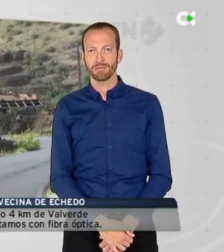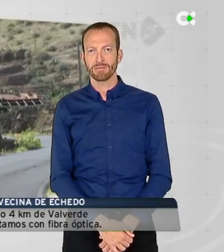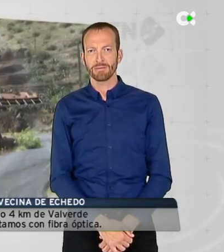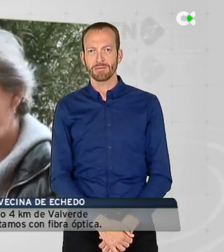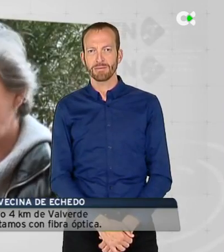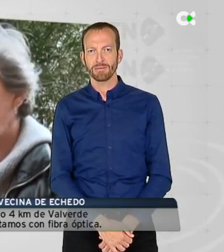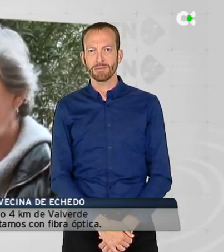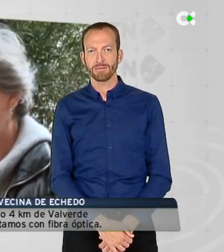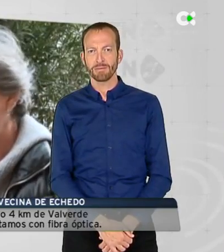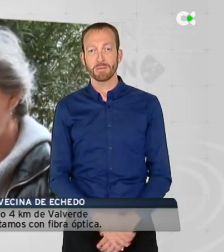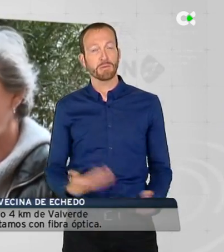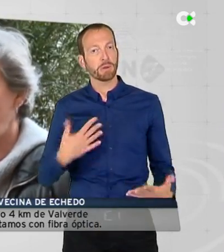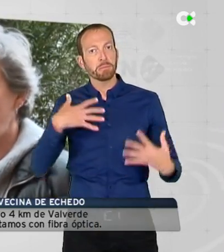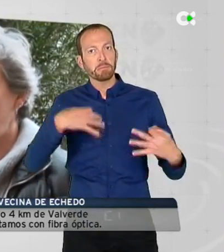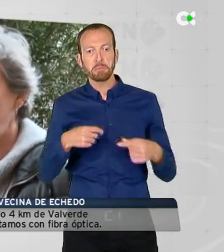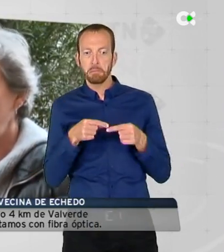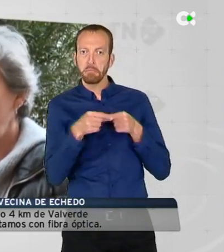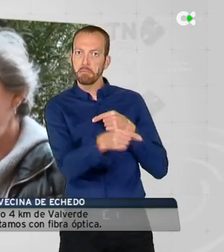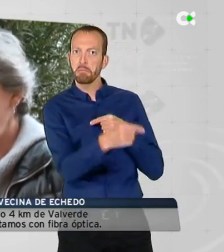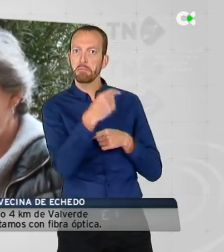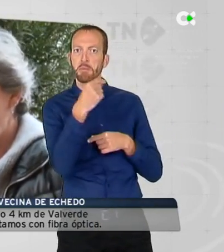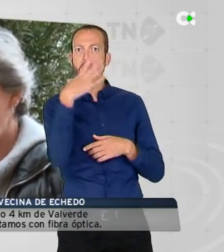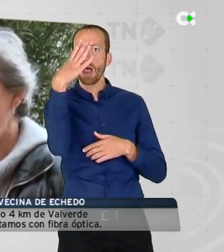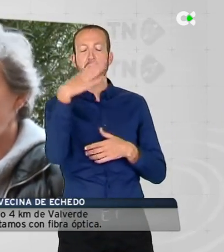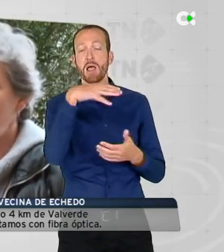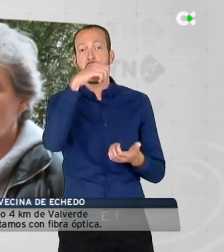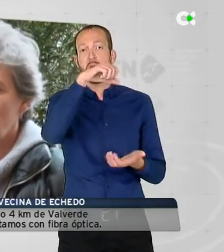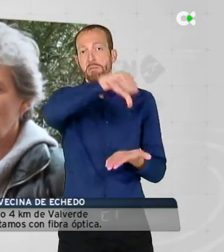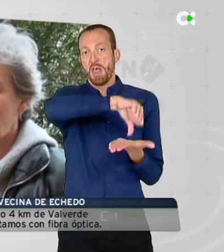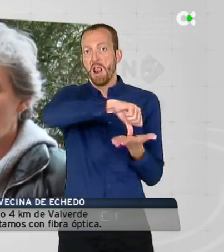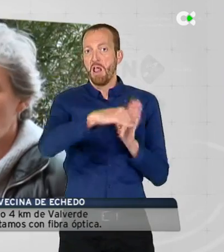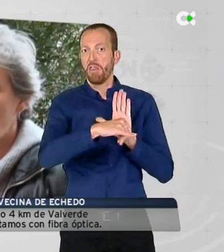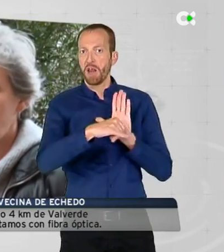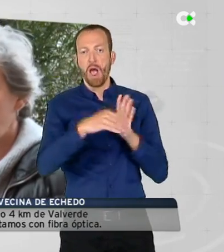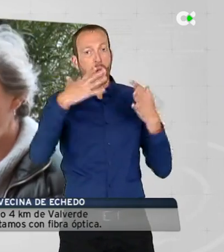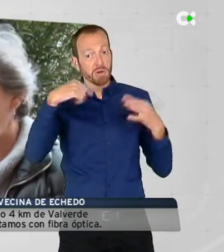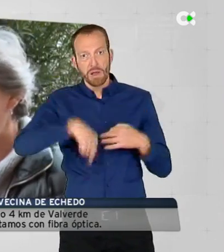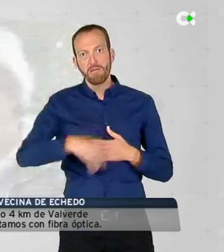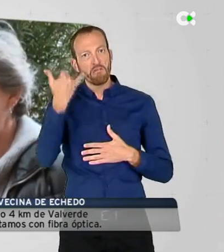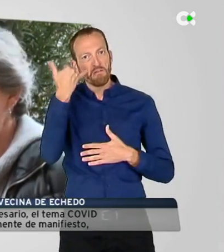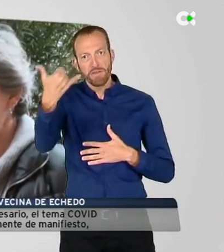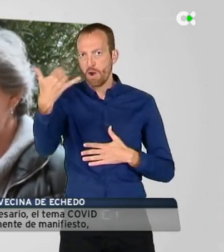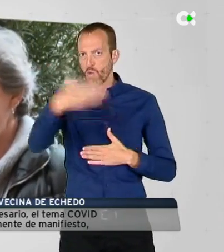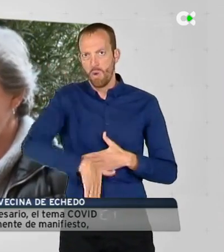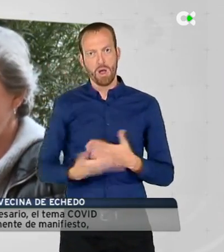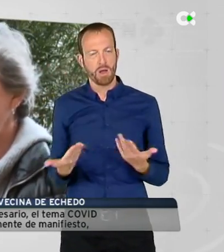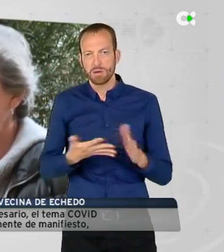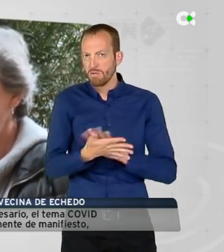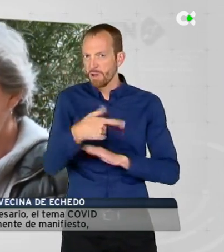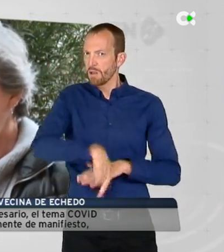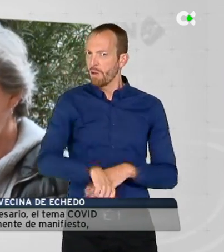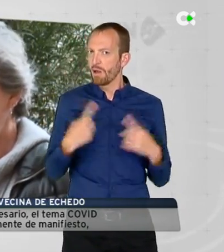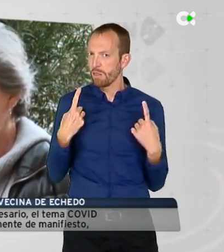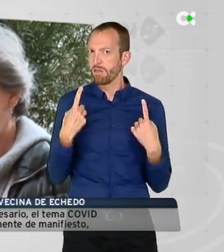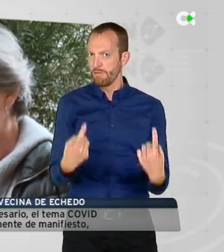Estamos a apenas 3, 4 kilómetros de Valverde y sin embargo, no contamos con fibra óptica. Cada día se hace más necesario.